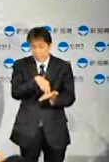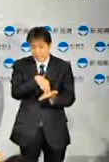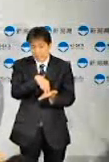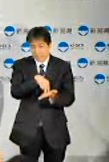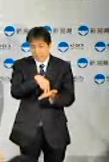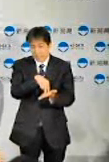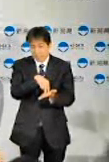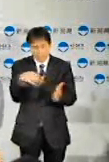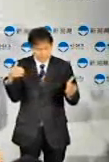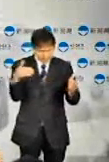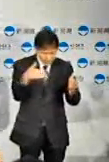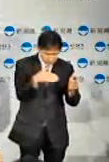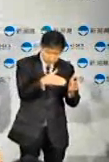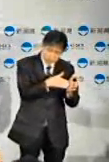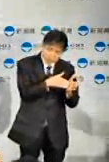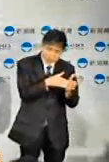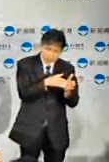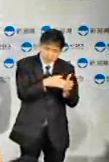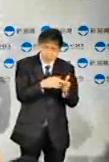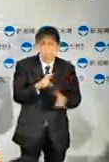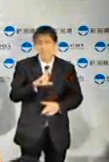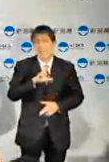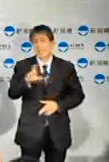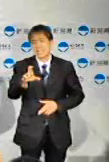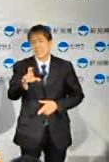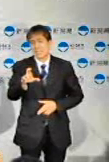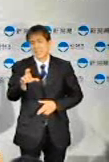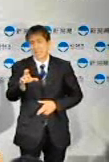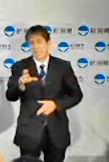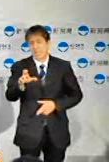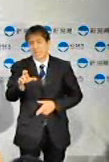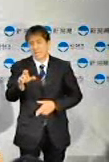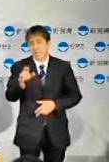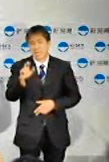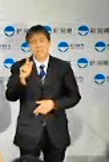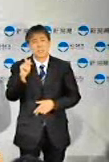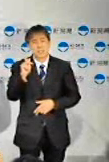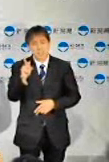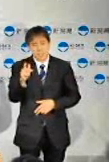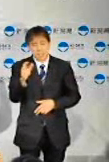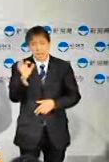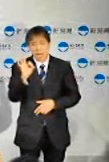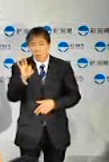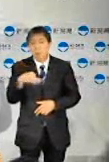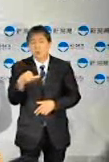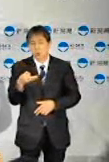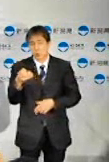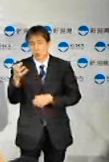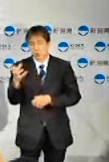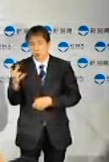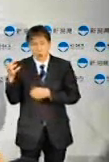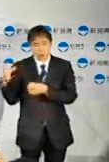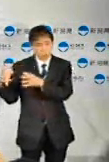まあ、最終的に結局 JR 貨物さんの判断とかあるので、なかなか